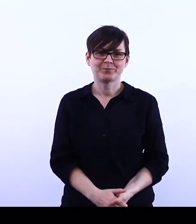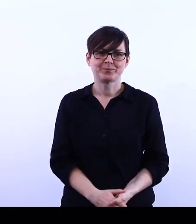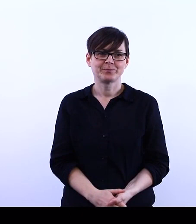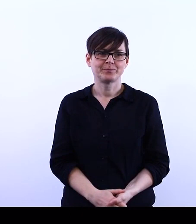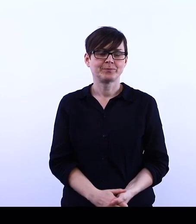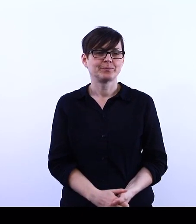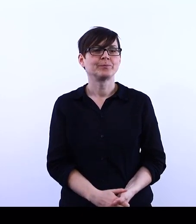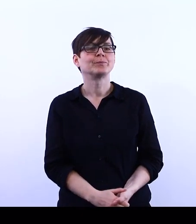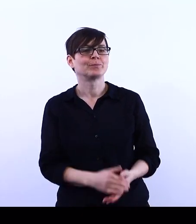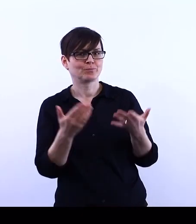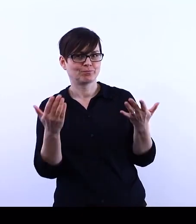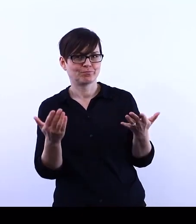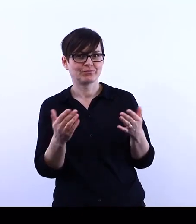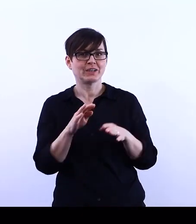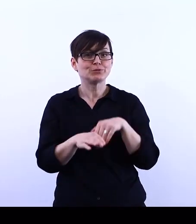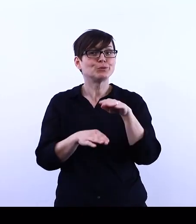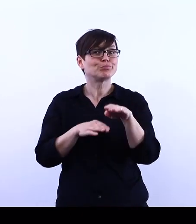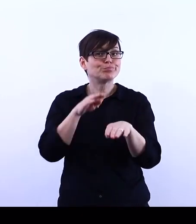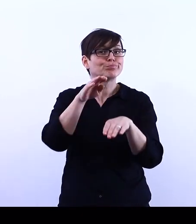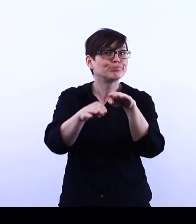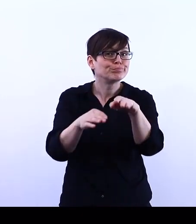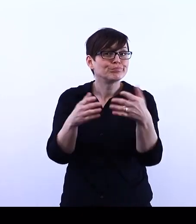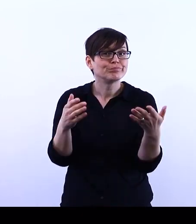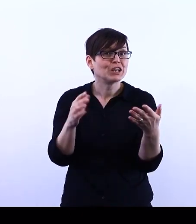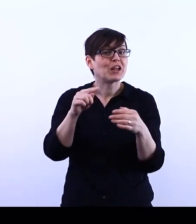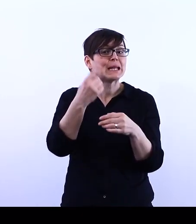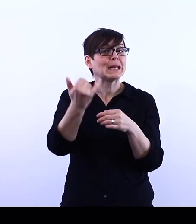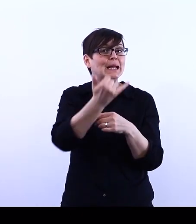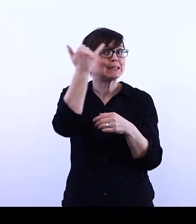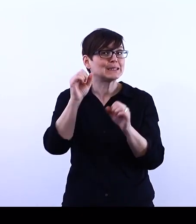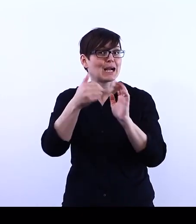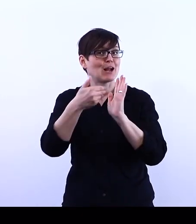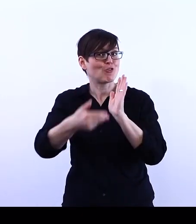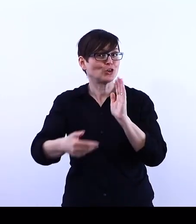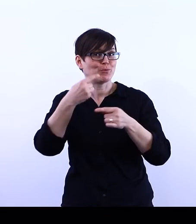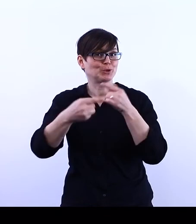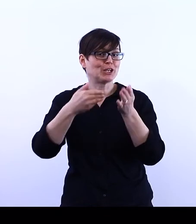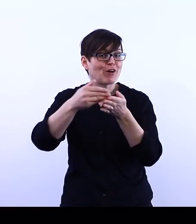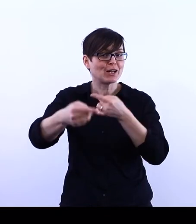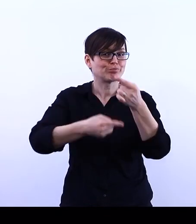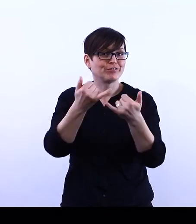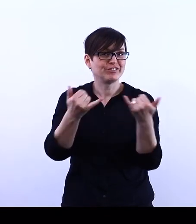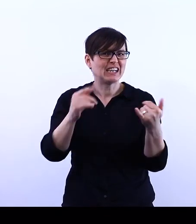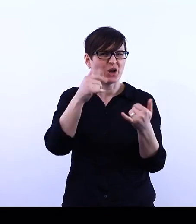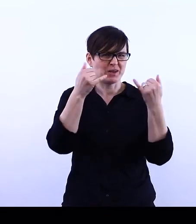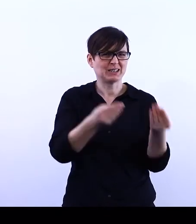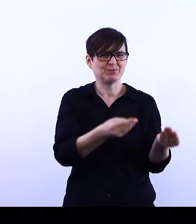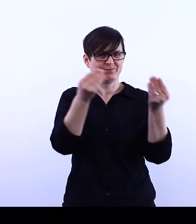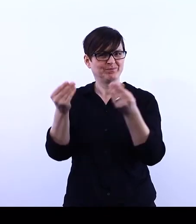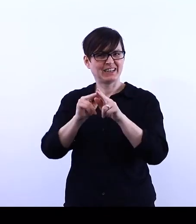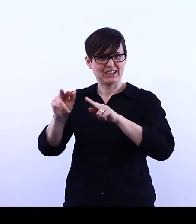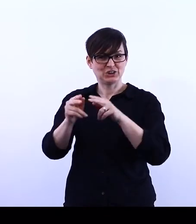Genau. Die nächsten Schritte des Prozesses dürfen wir dann vielleicht im nächsten Jahr vorstellen. Ich glaube, wir müssen jetzt an die Regie zurück übergeben, Annette, richtig?